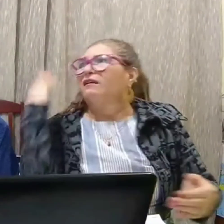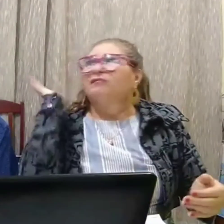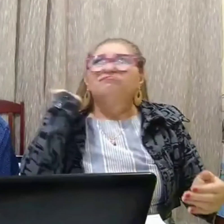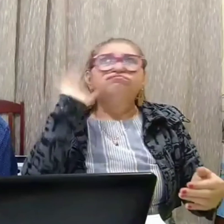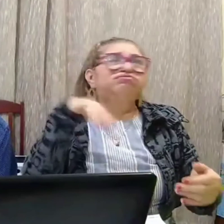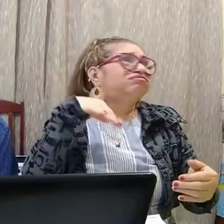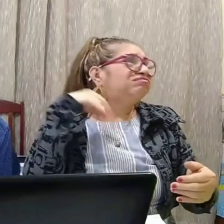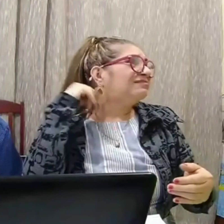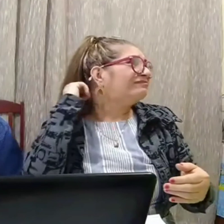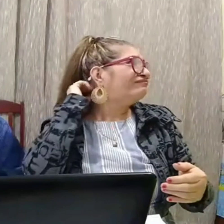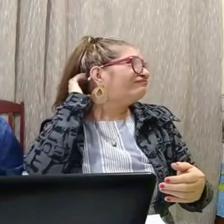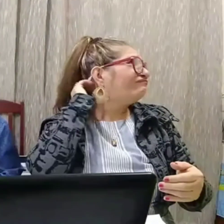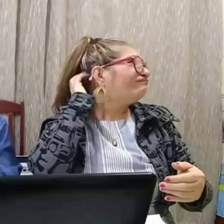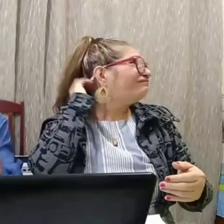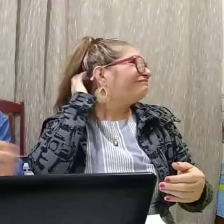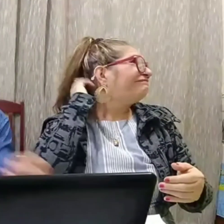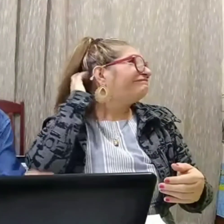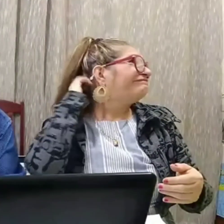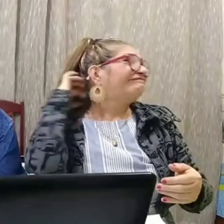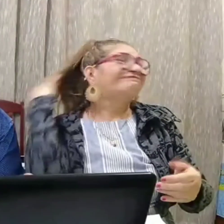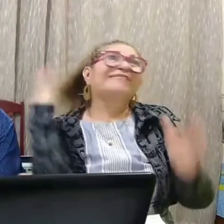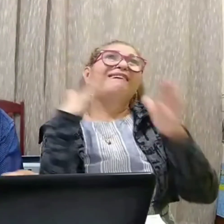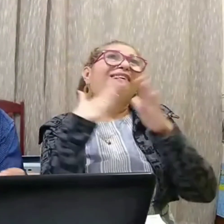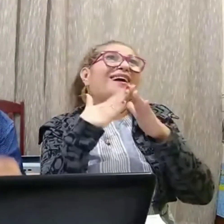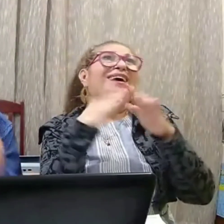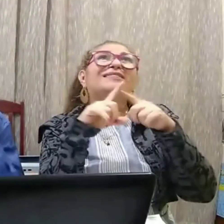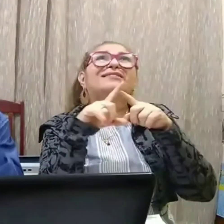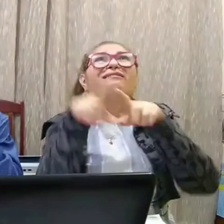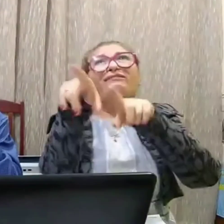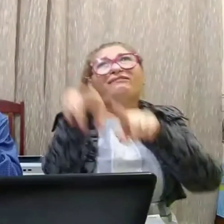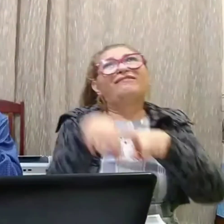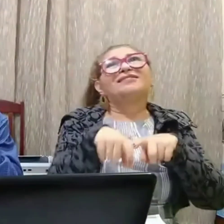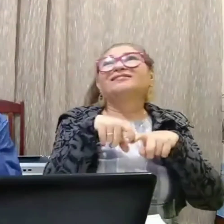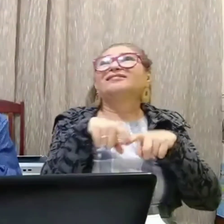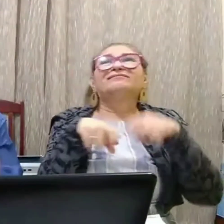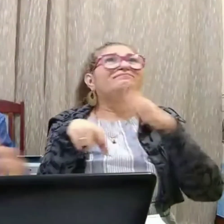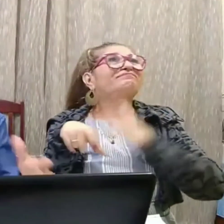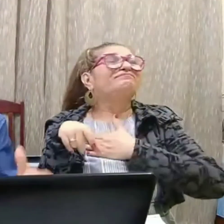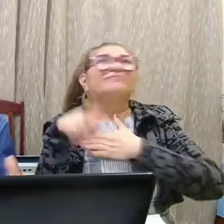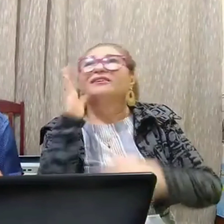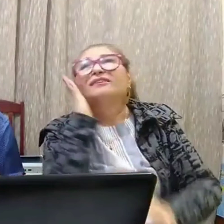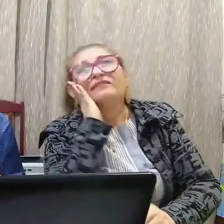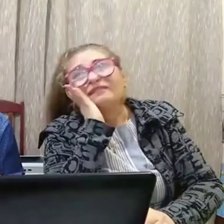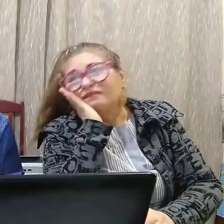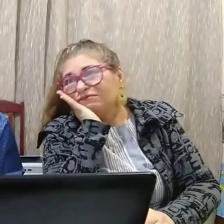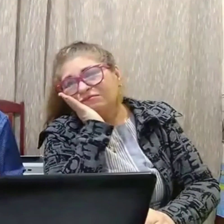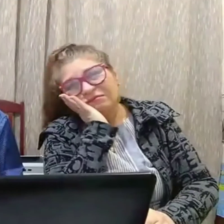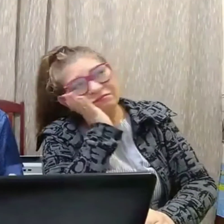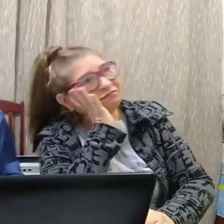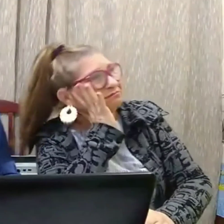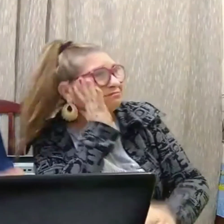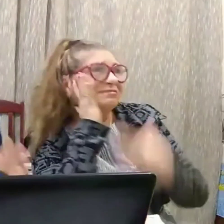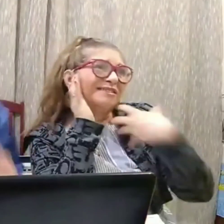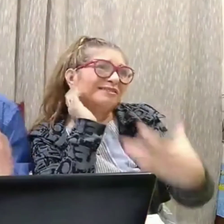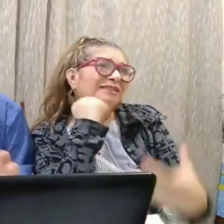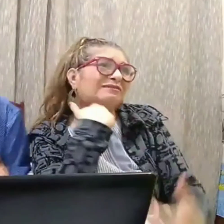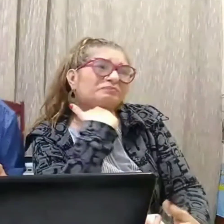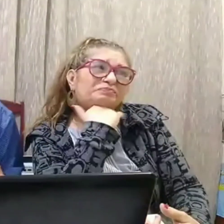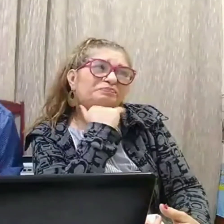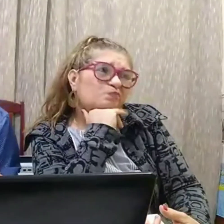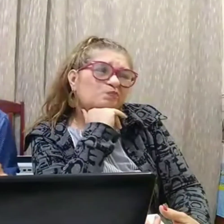e insatisfeito com tudo que ele tinha na casa do seu pai e com tudo aquilo que ele fazia ali. Aquilo que ele tinha